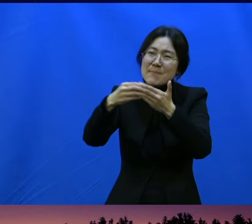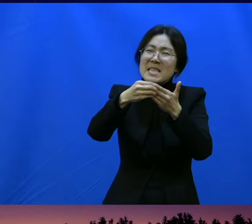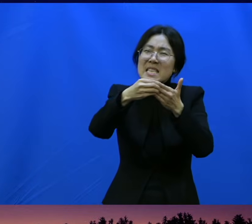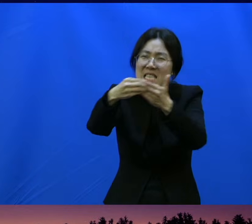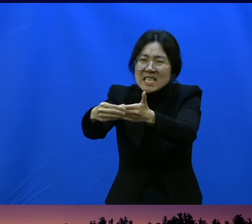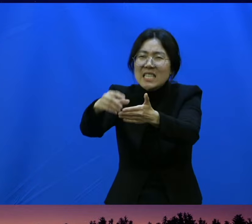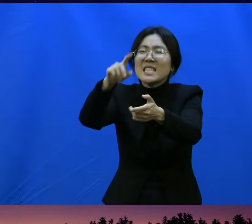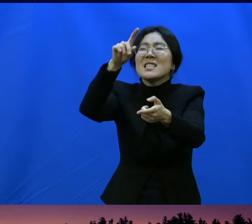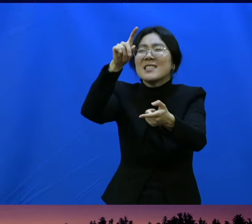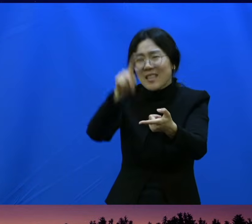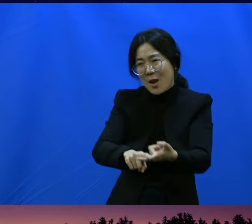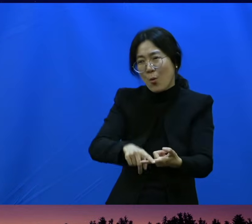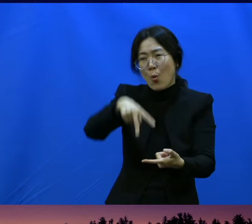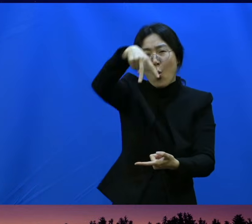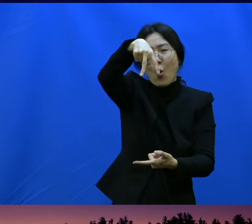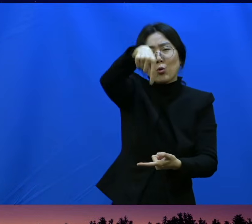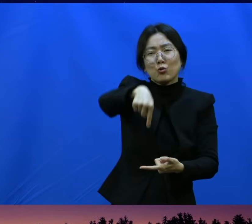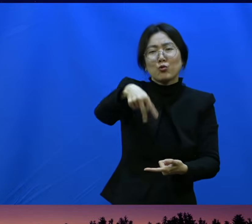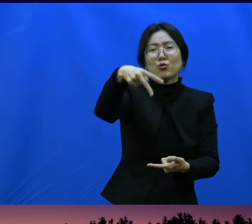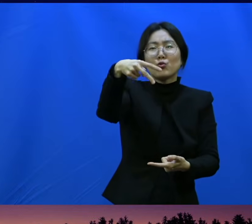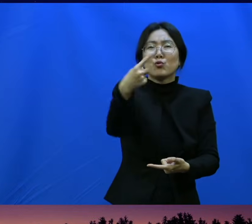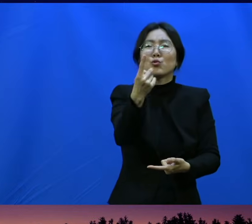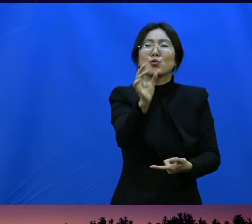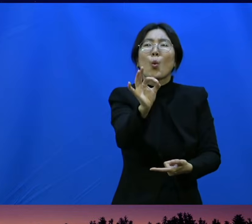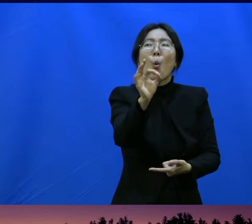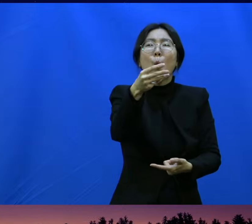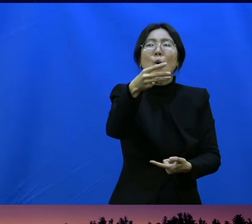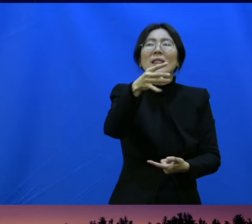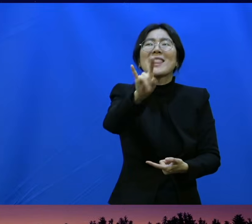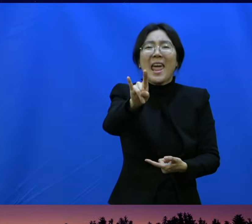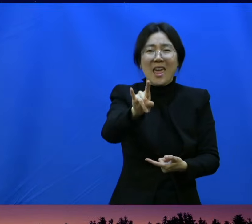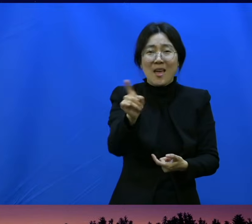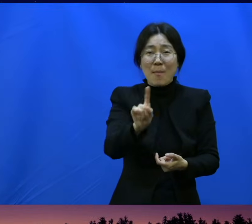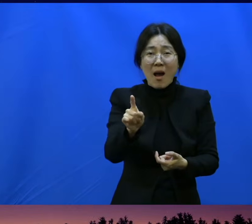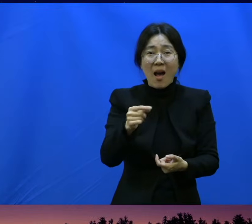그 광야에 막 사막에 모래밤이 막 갑자기 밀어닥쳐서 뭐